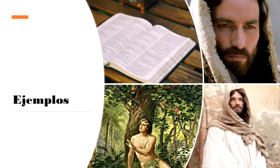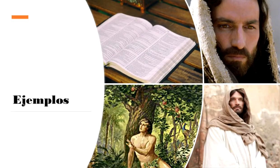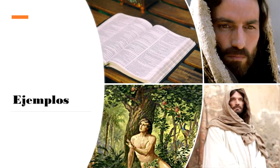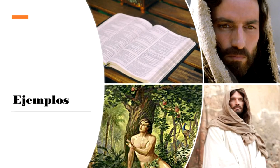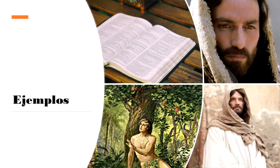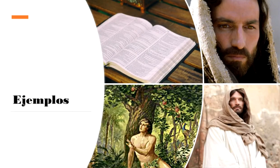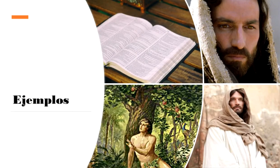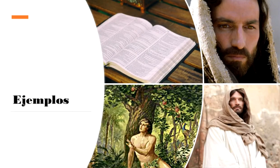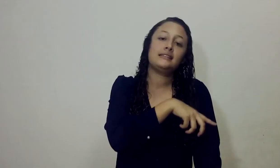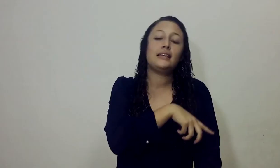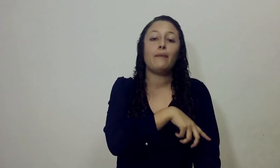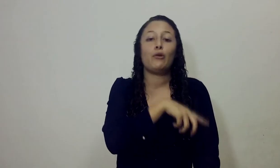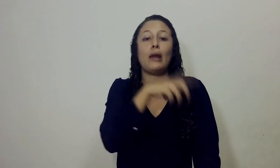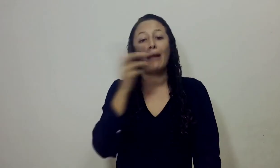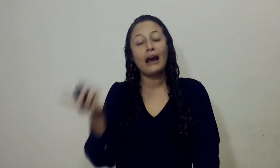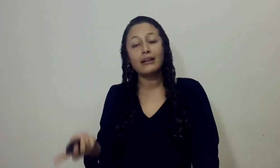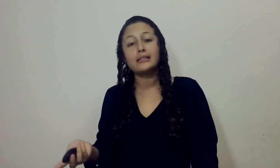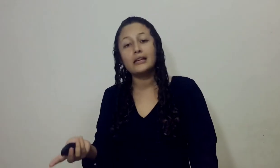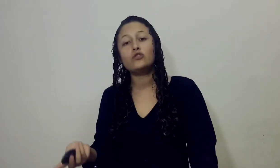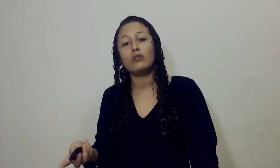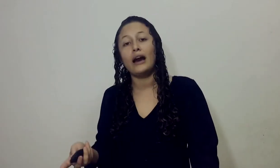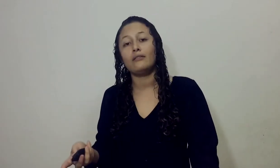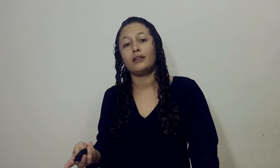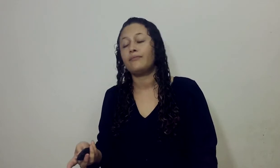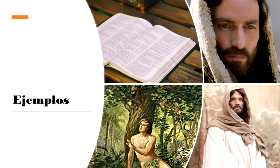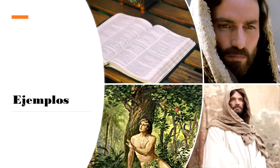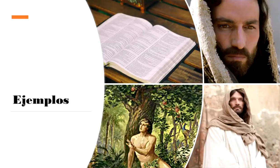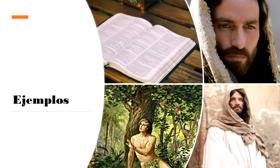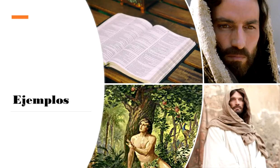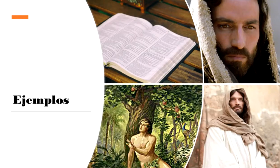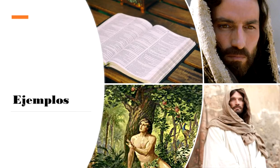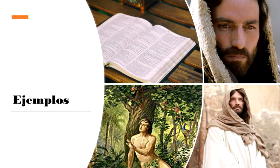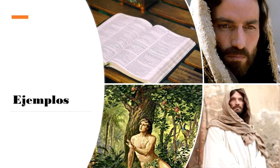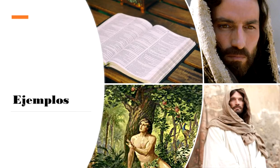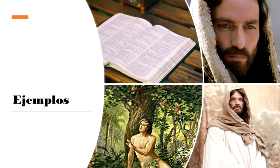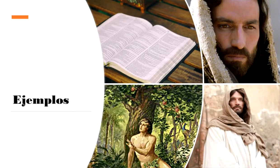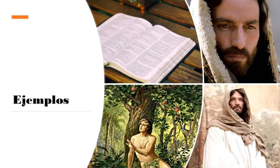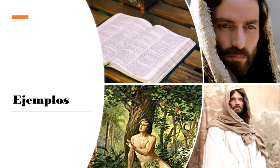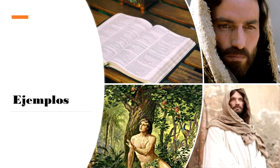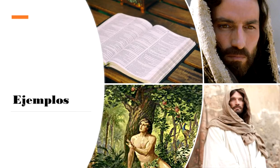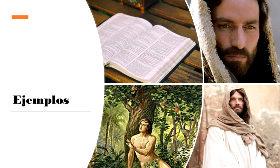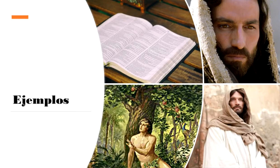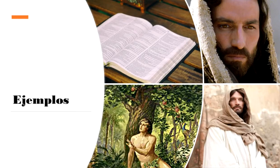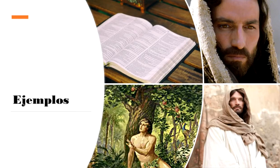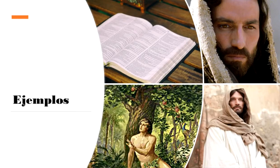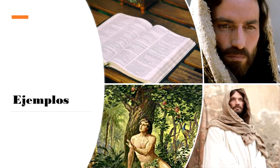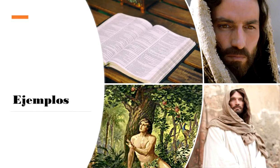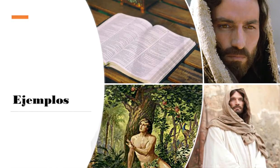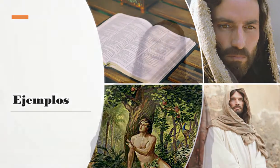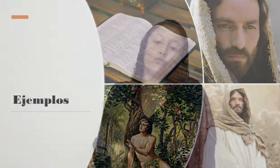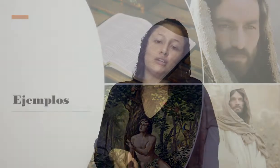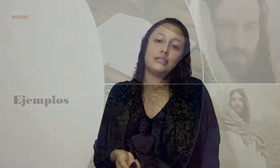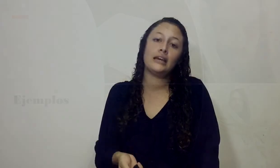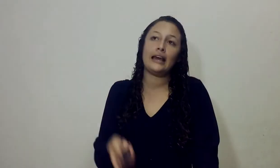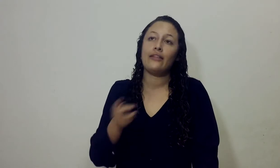se dijo que la palabra ya existía Pero la palabra se hizo carne Otro ejemplo de tipología es Adán Que